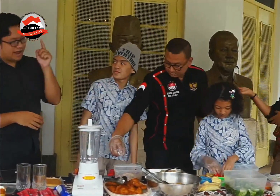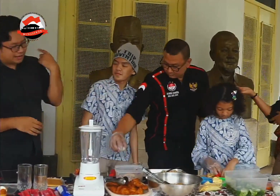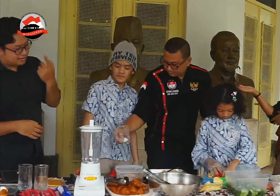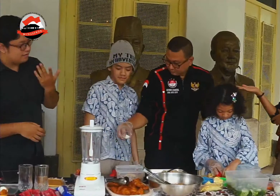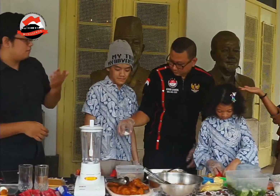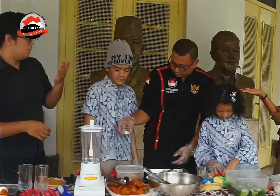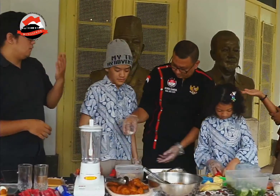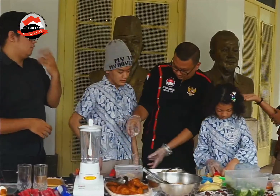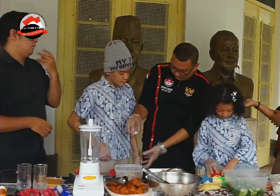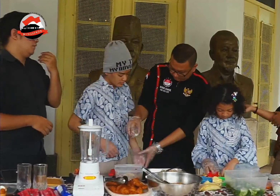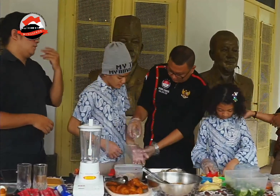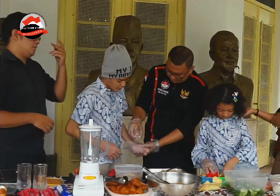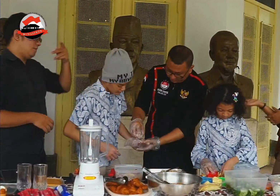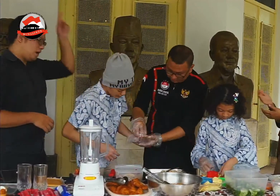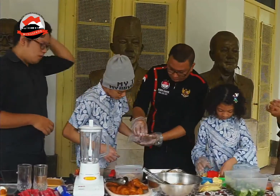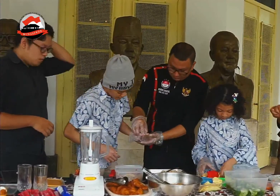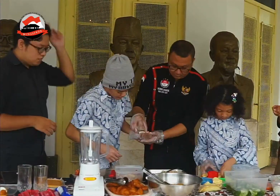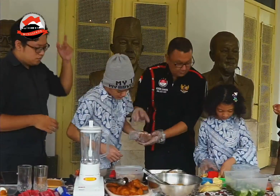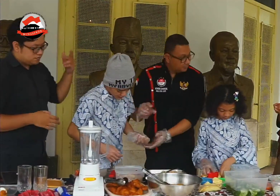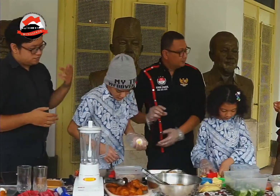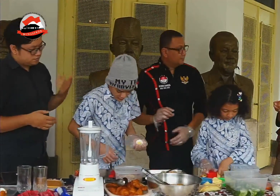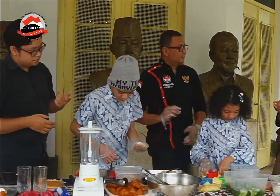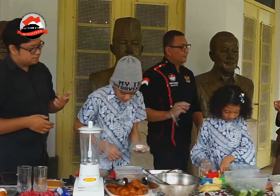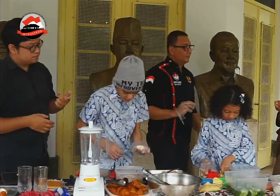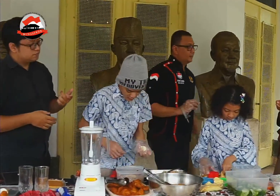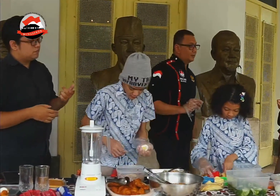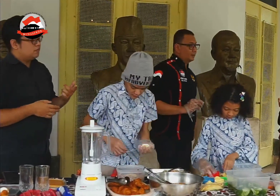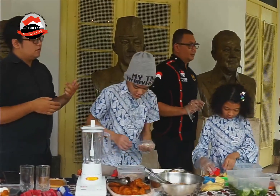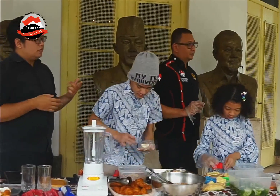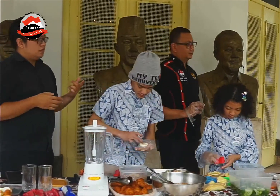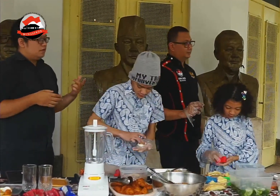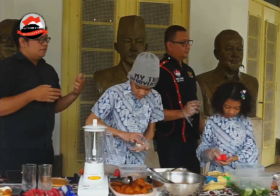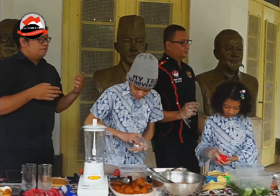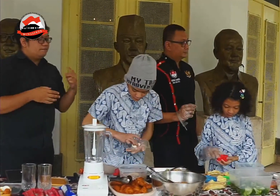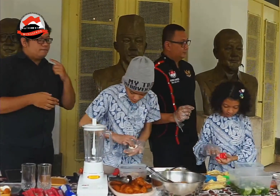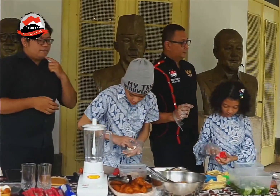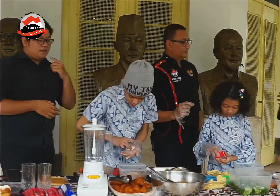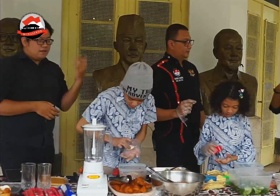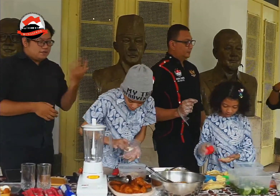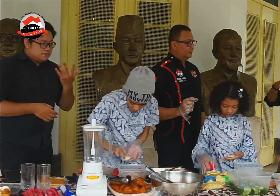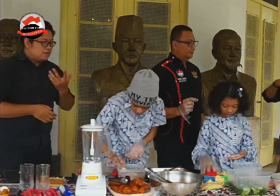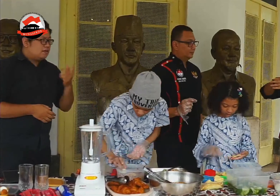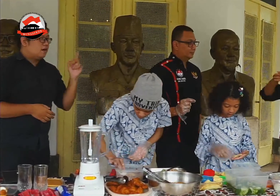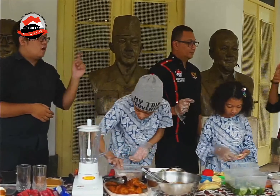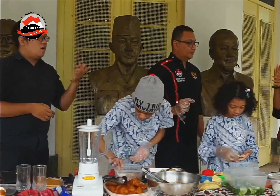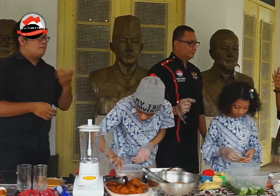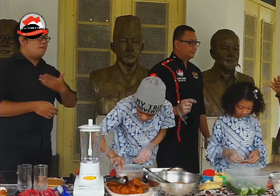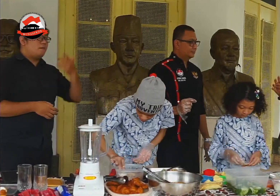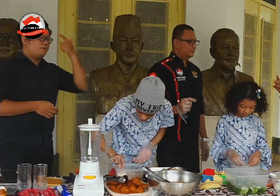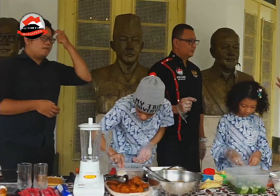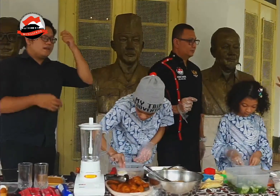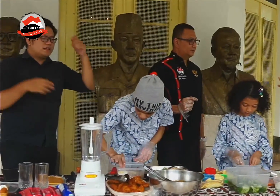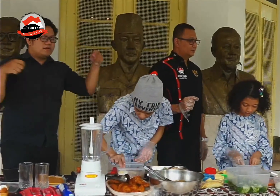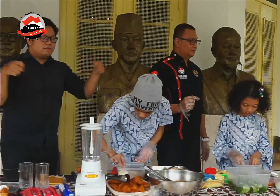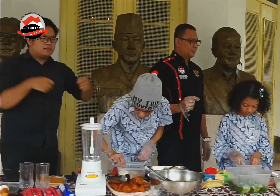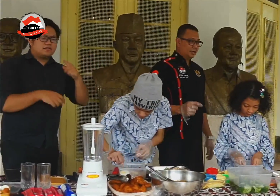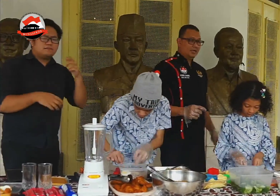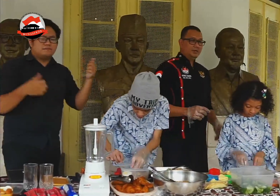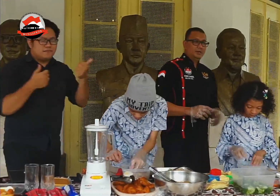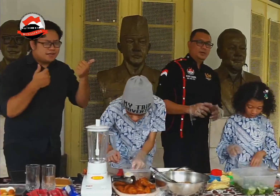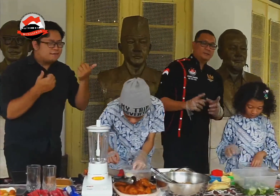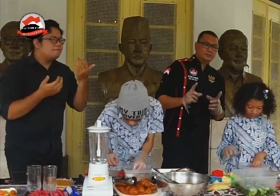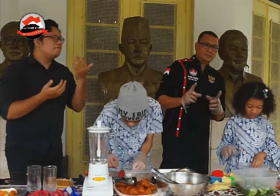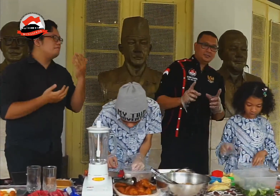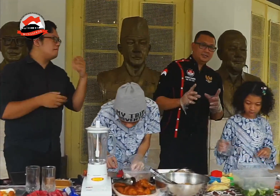seumuran Paul, itu biasanya kalau pengen belajar masak gitu, baiknya tuh masak apa dulu